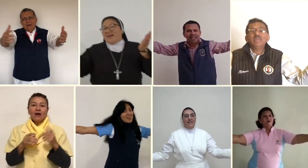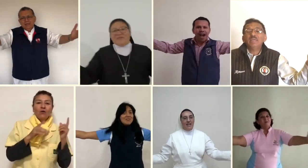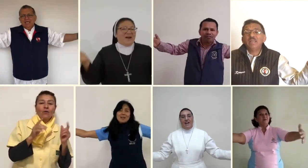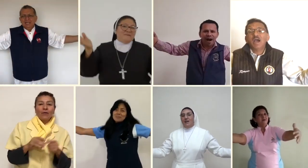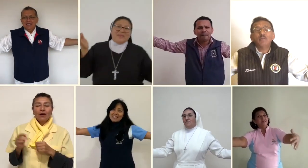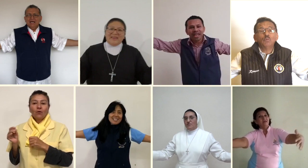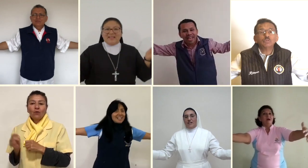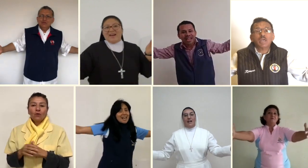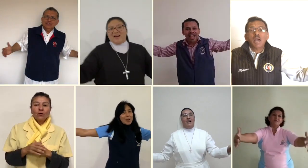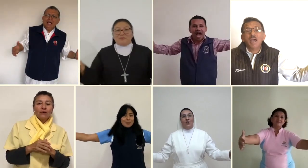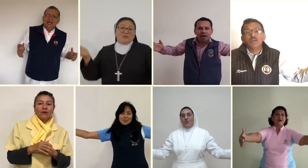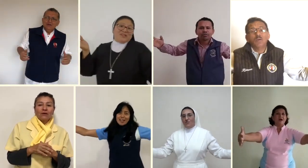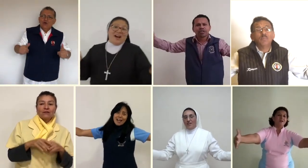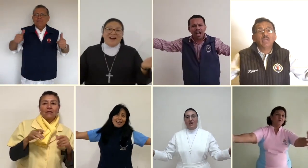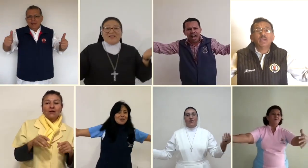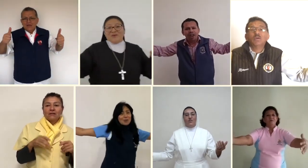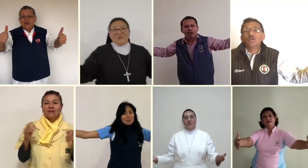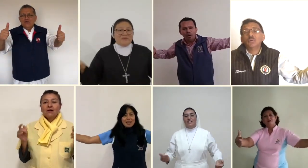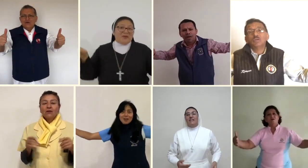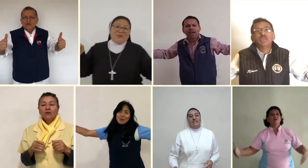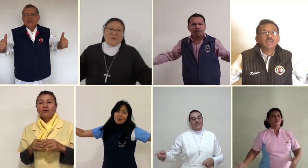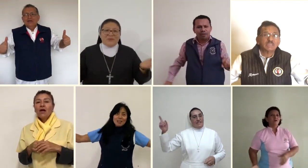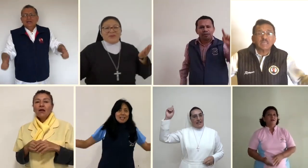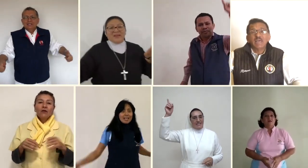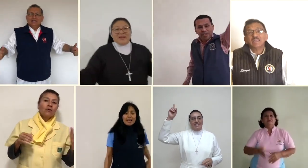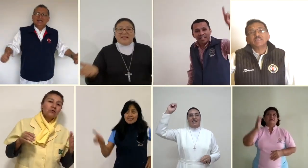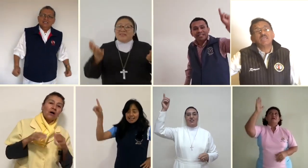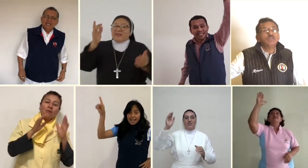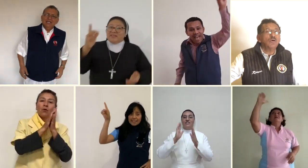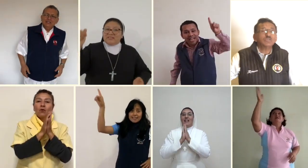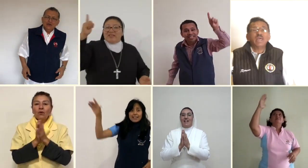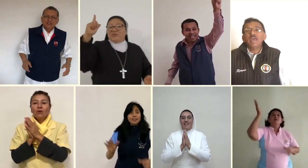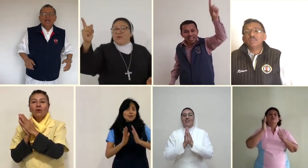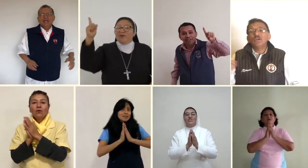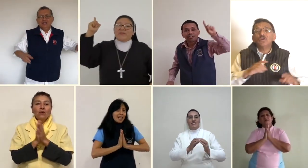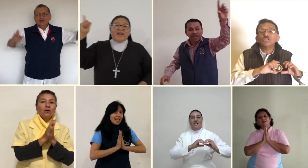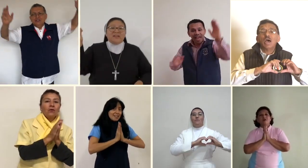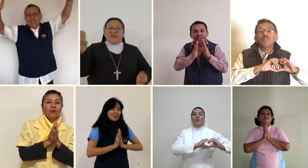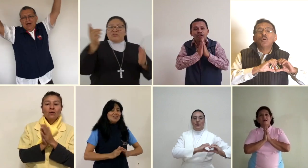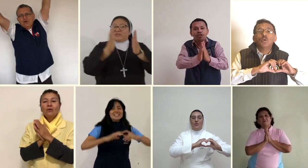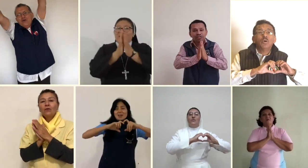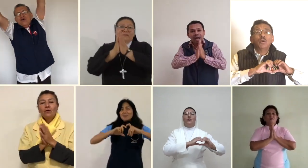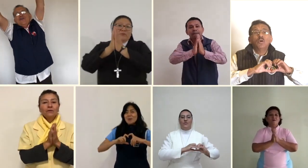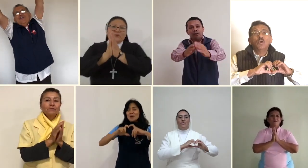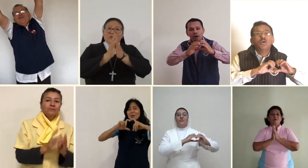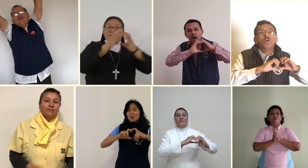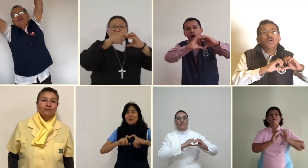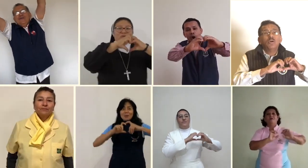familia busca lo mejor, ser signos del Dios amor